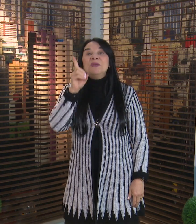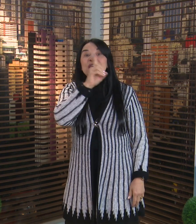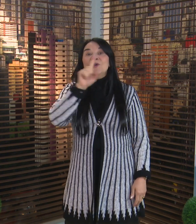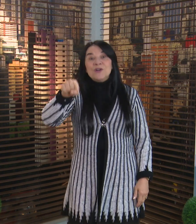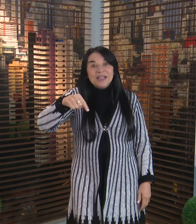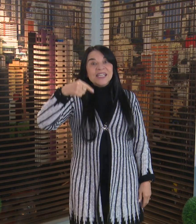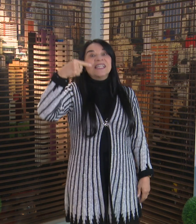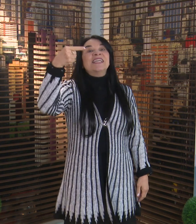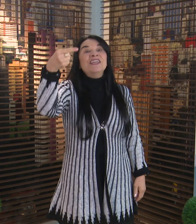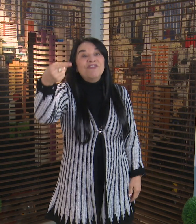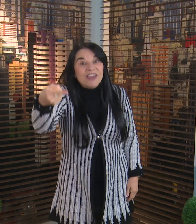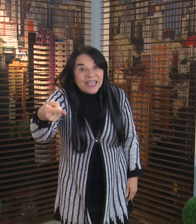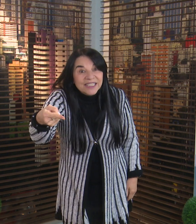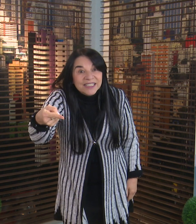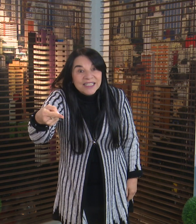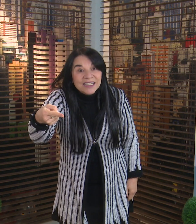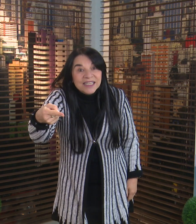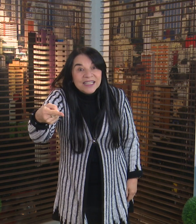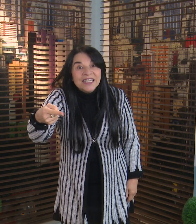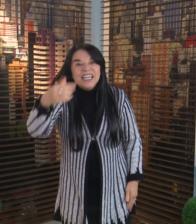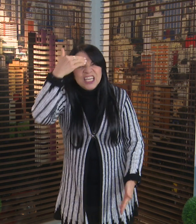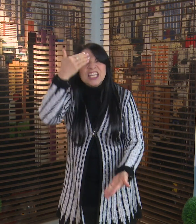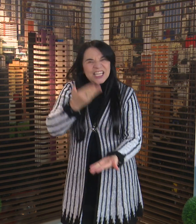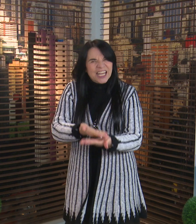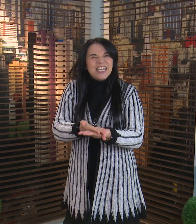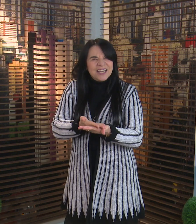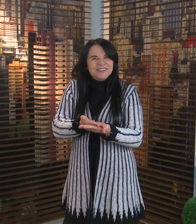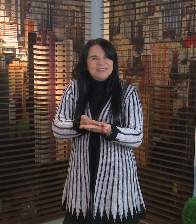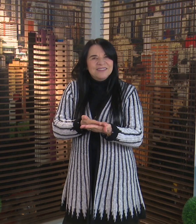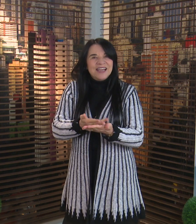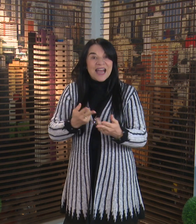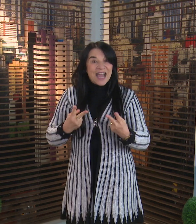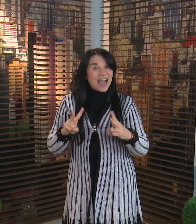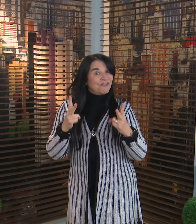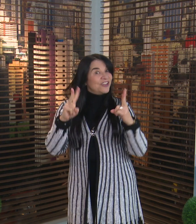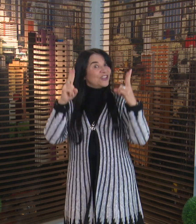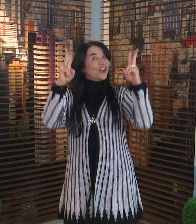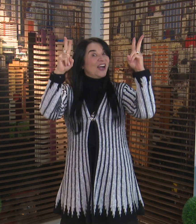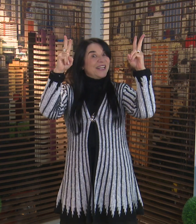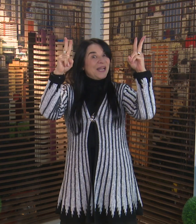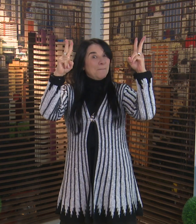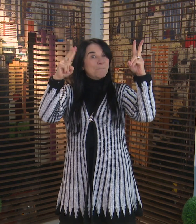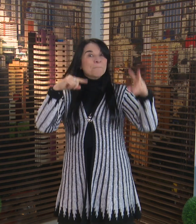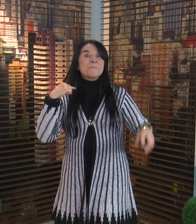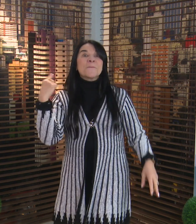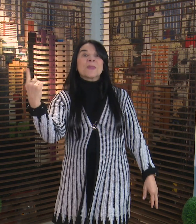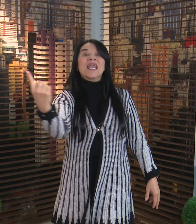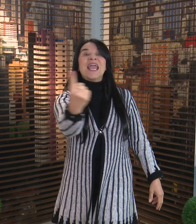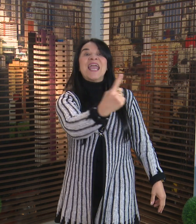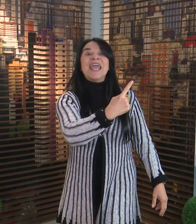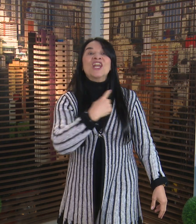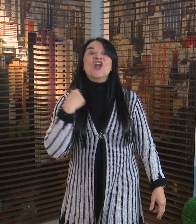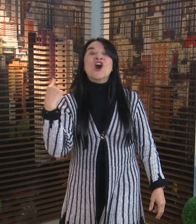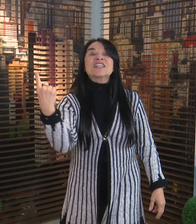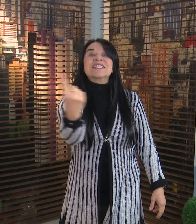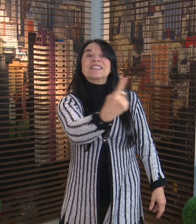domingo que vem. E creia, a vitória é